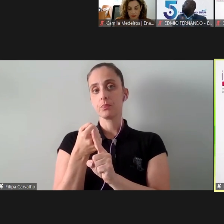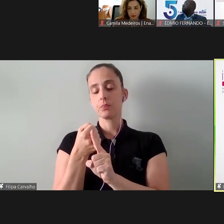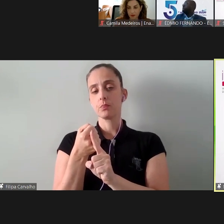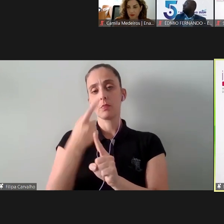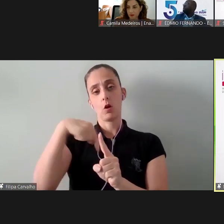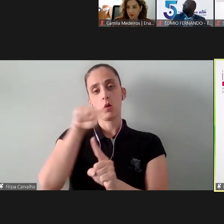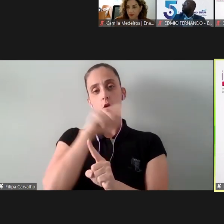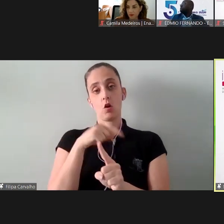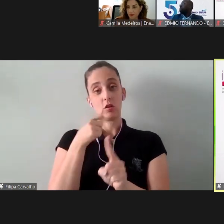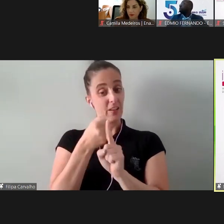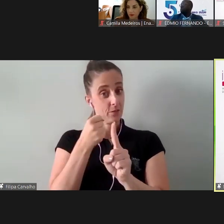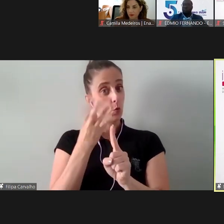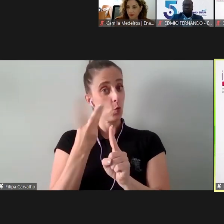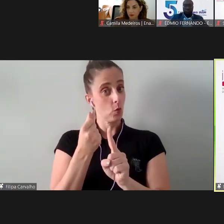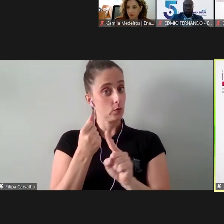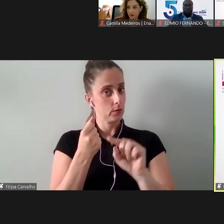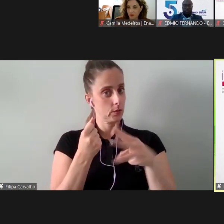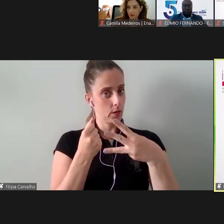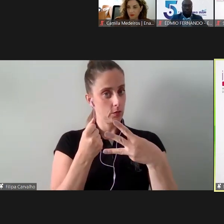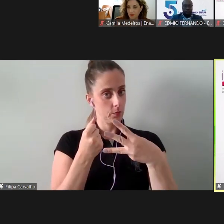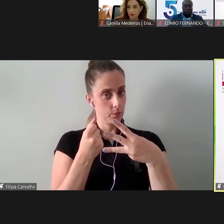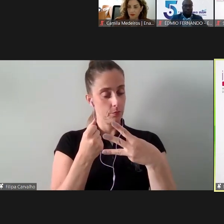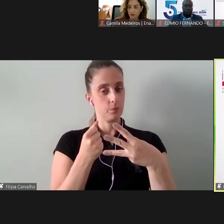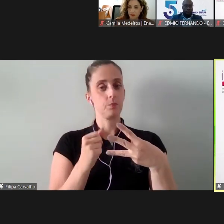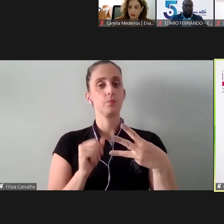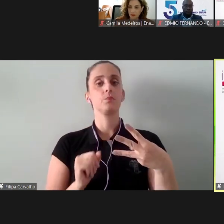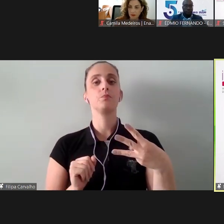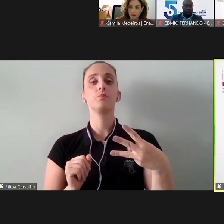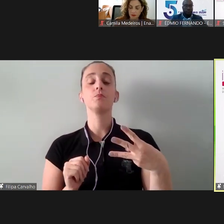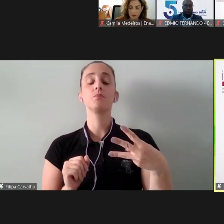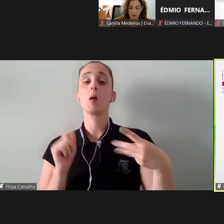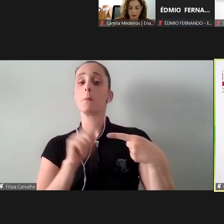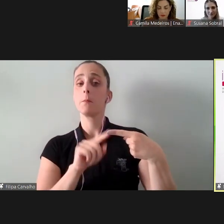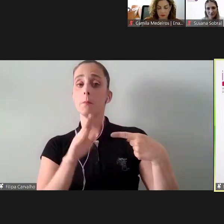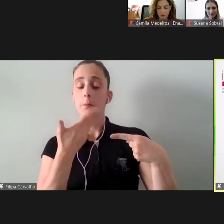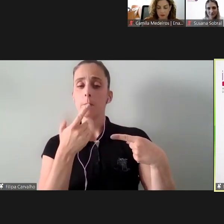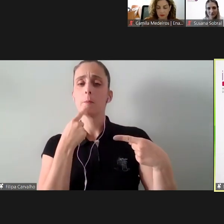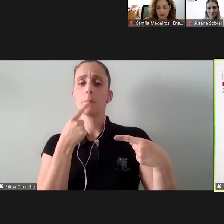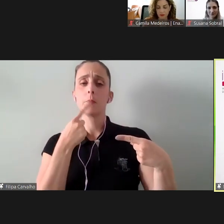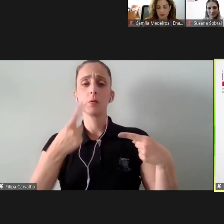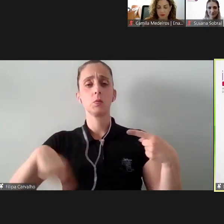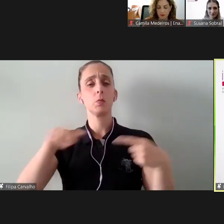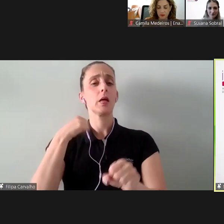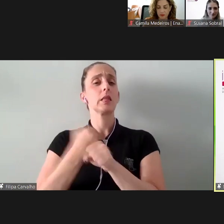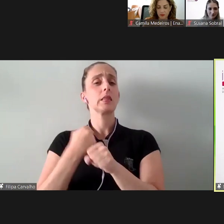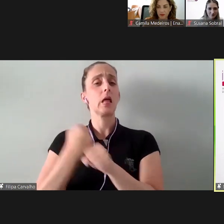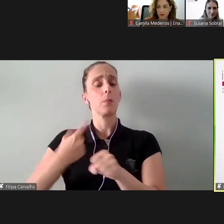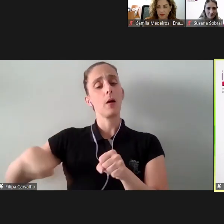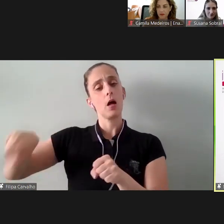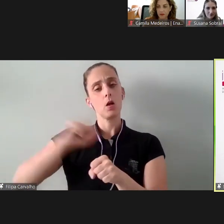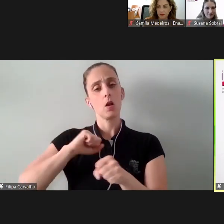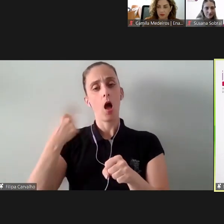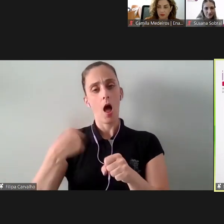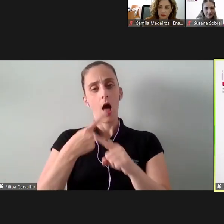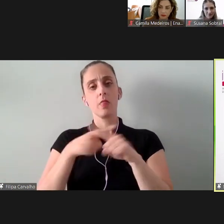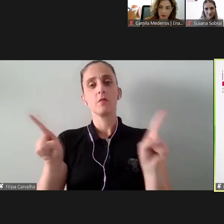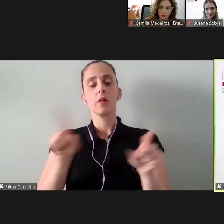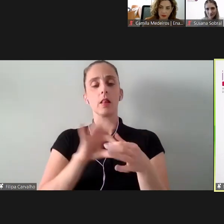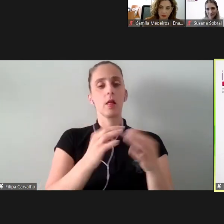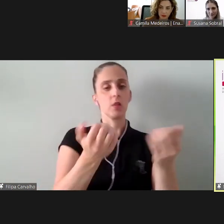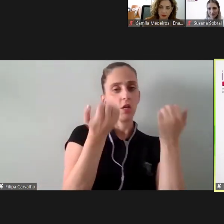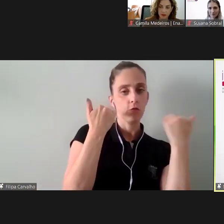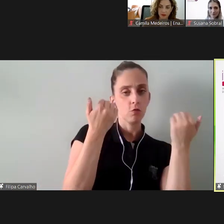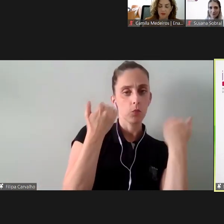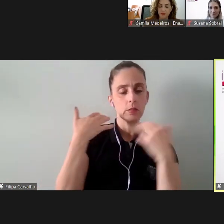temos três. O primeiro é perceber que no nosso papel há uma diferença fundamental entre informação e